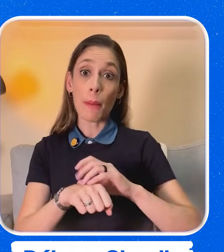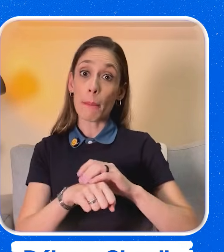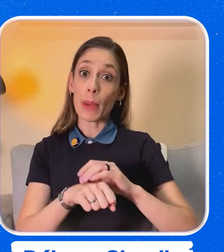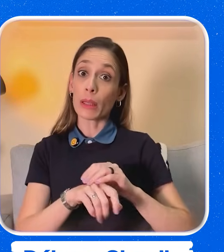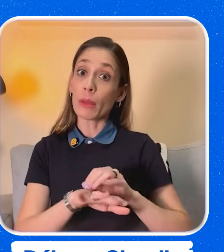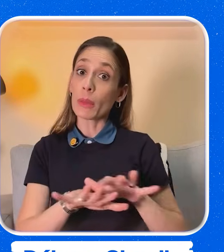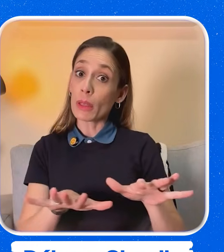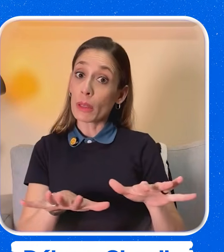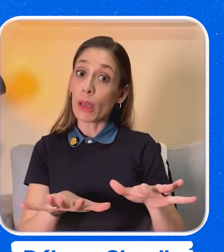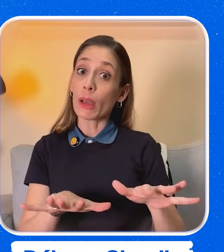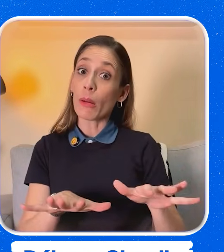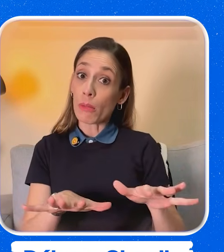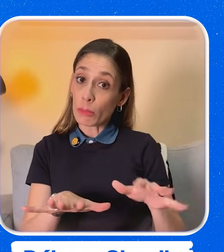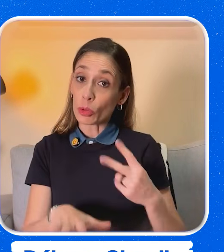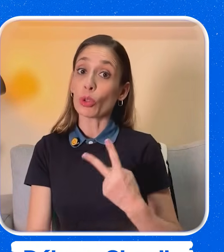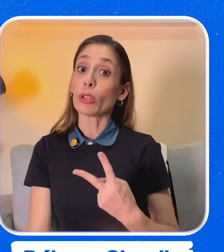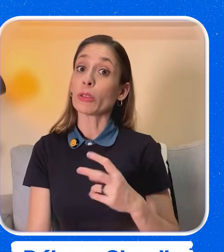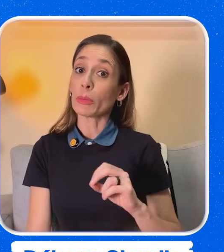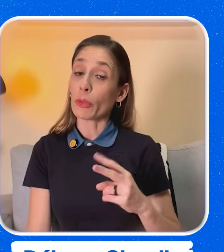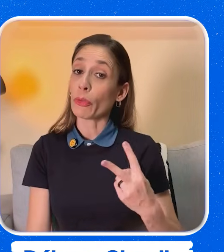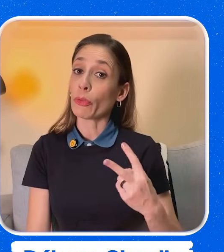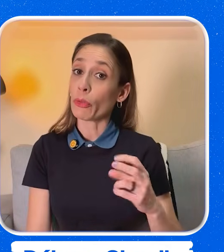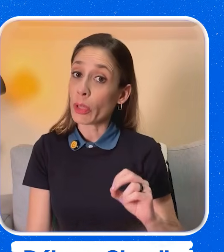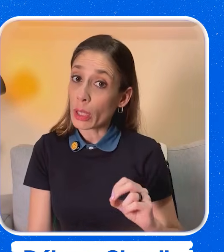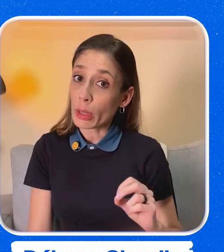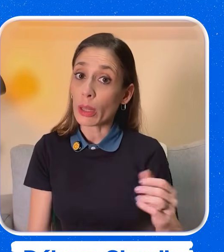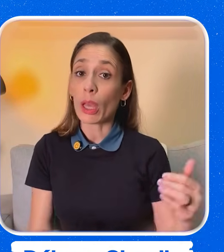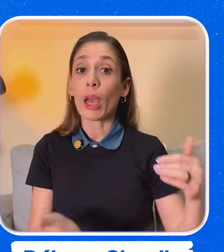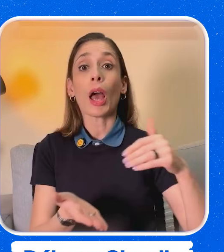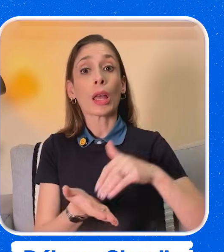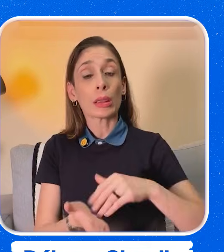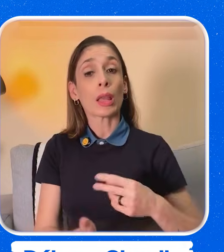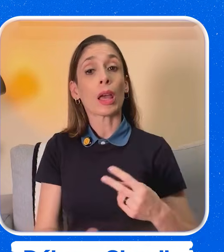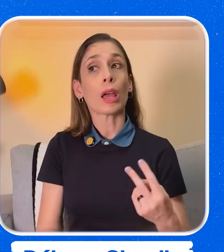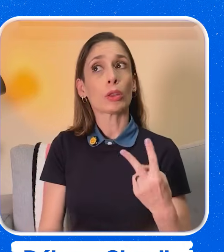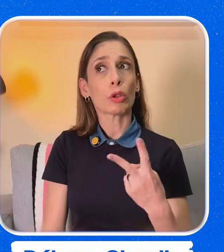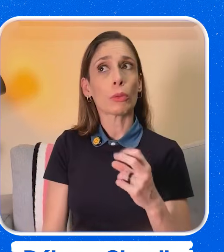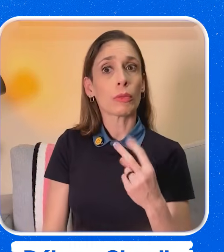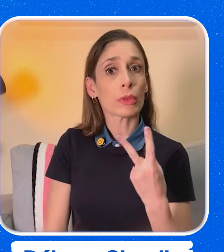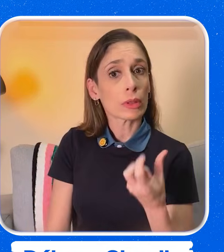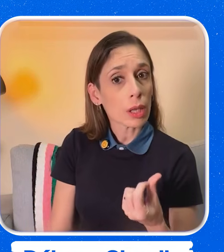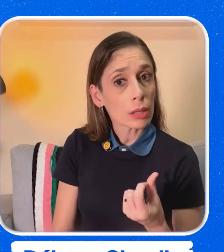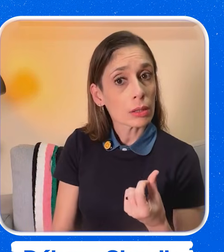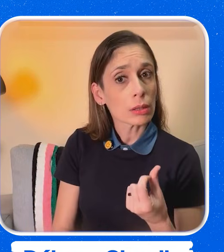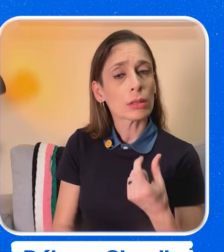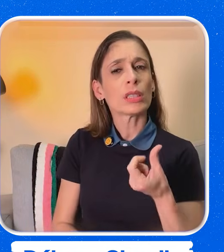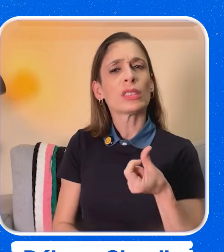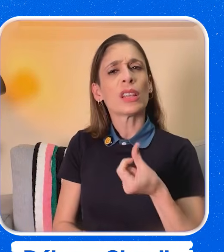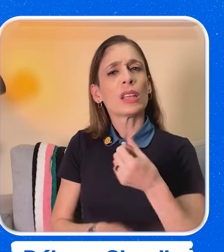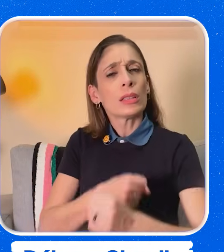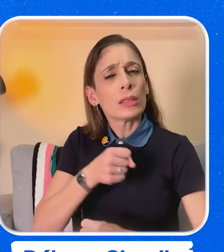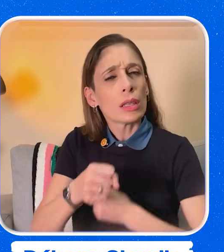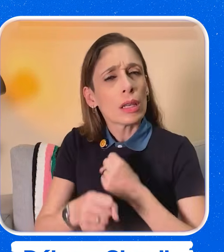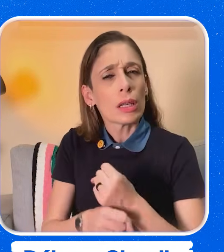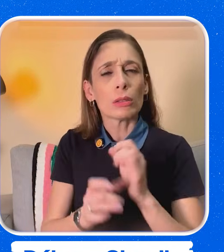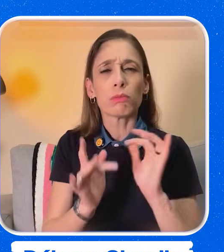quê? 2020. Então são 6 anos seguindo pessoas